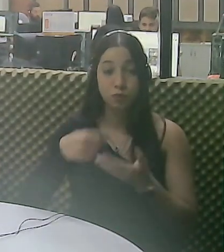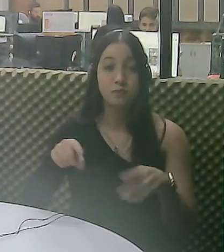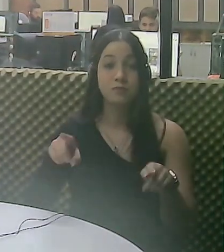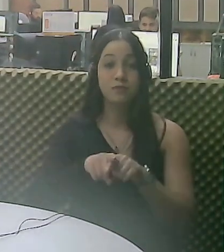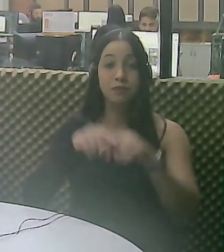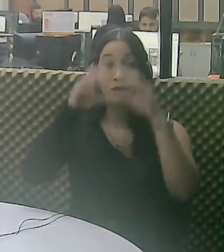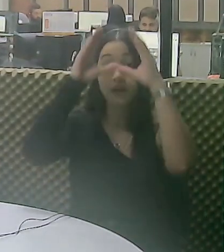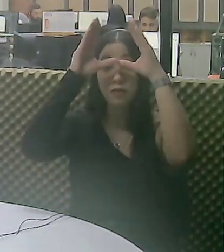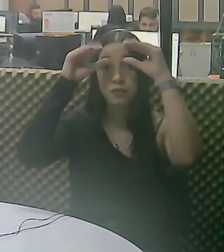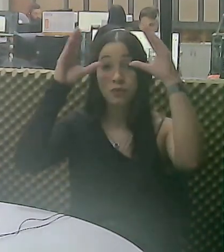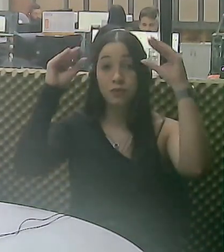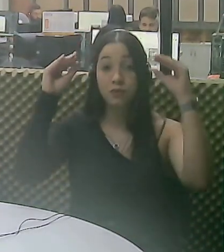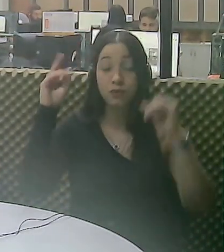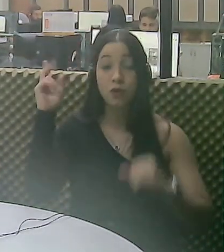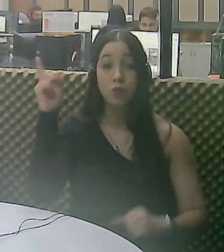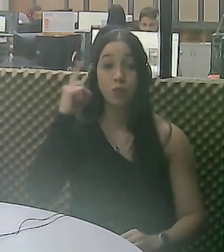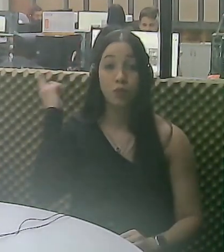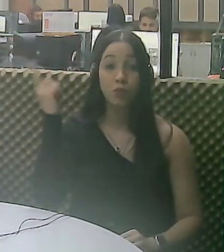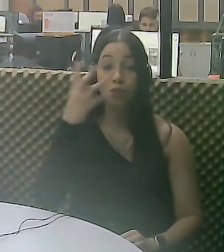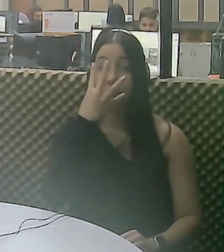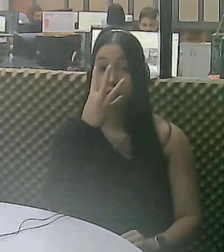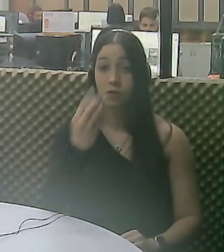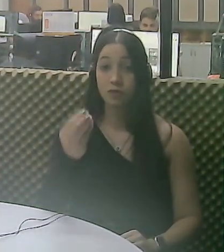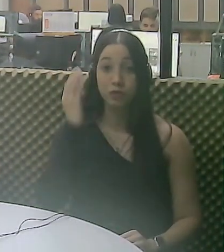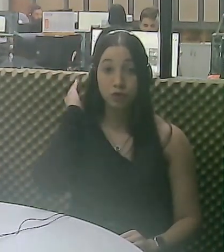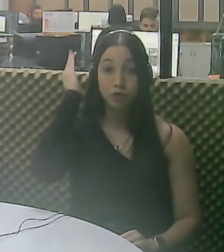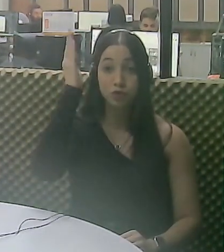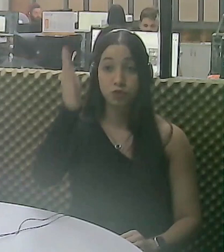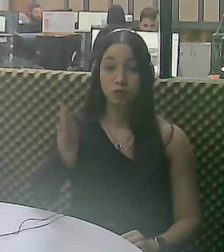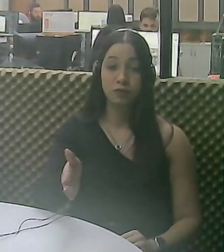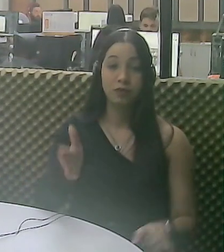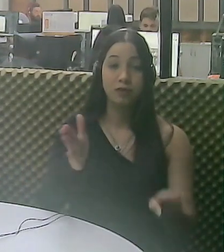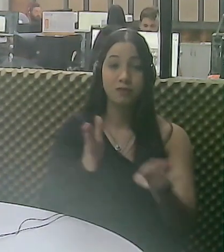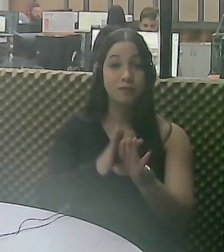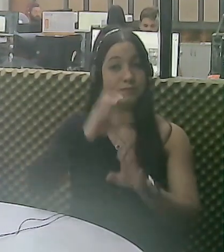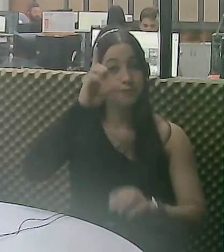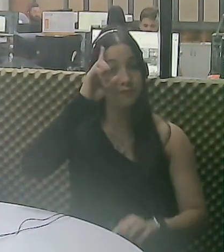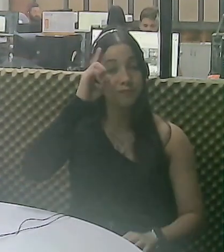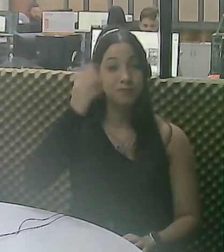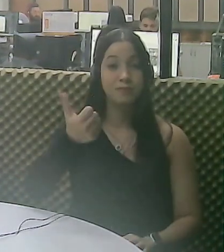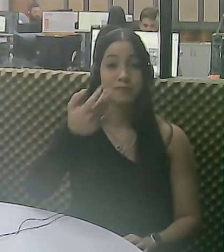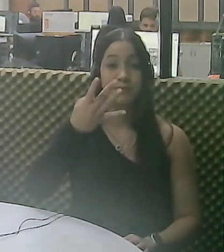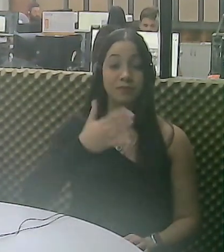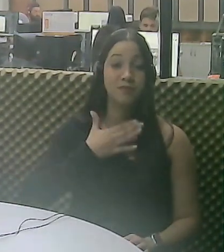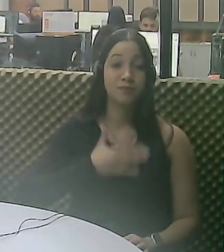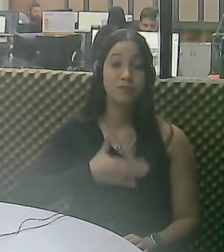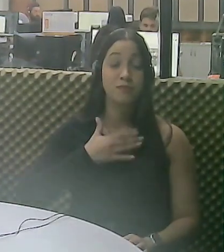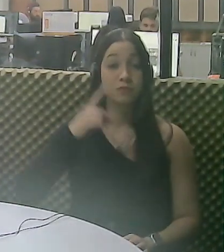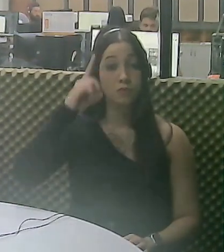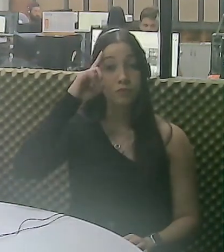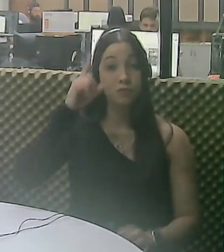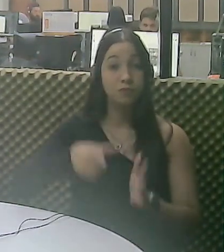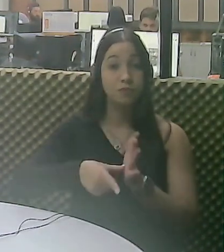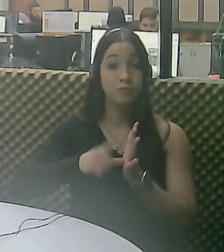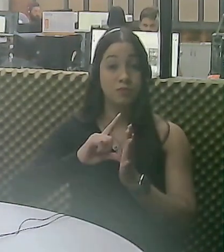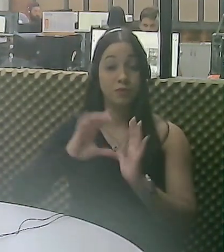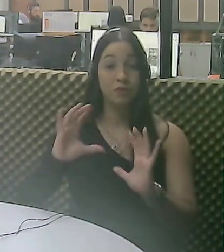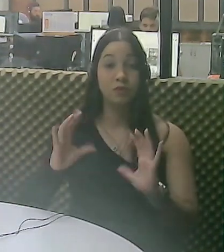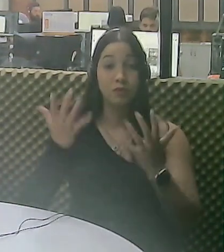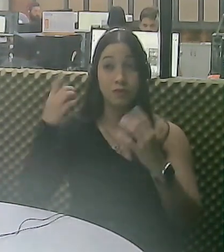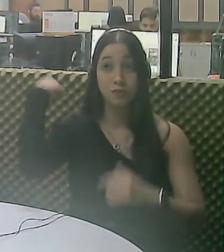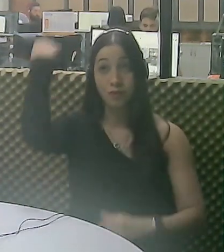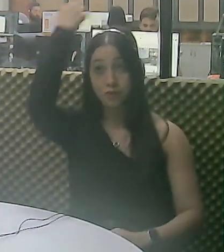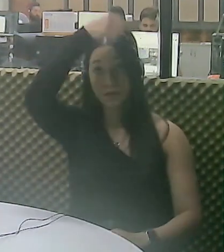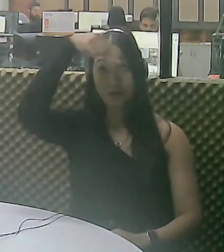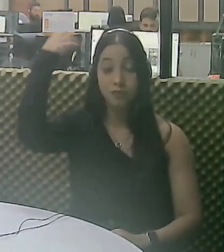para descanso e ambulância 24 horas. Até o dia 14 de agosto, um dia antes da data em que é celebrado o Dia da